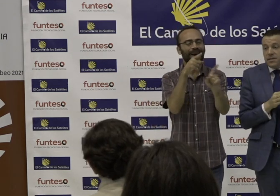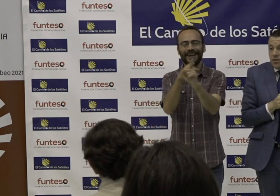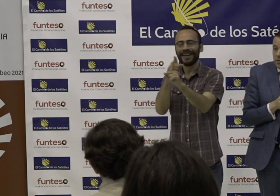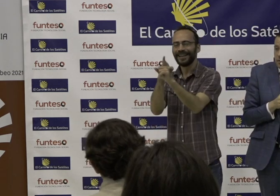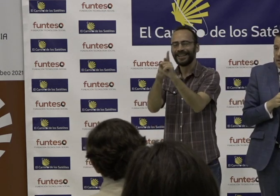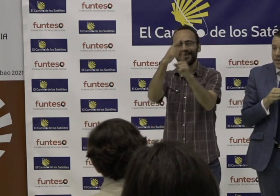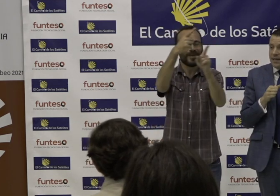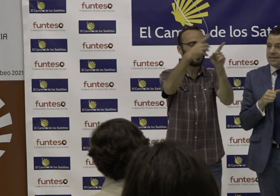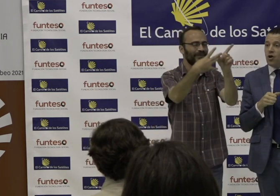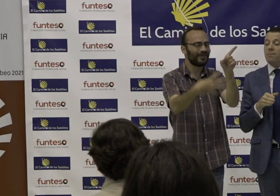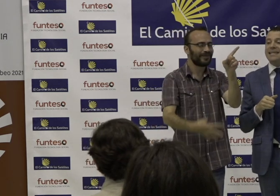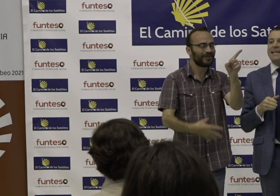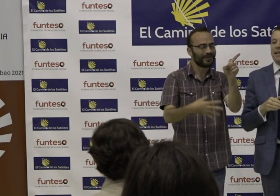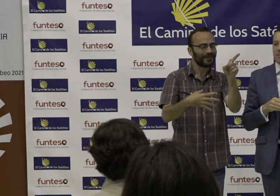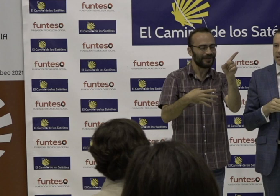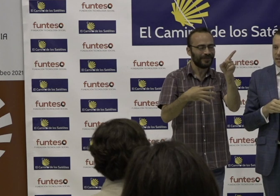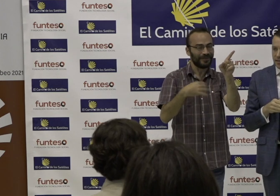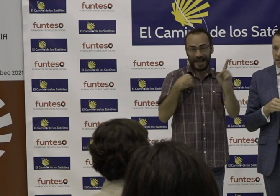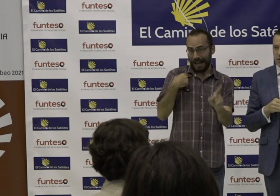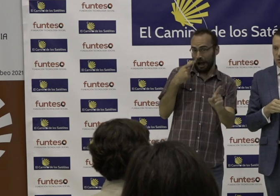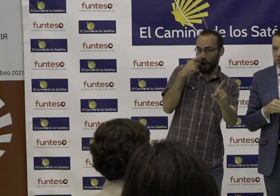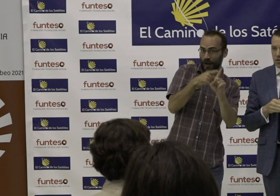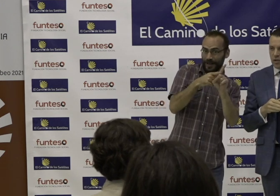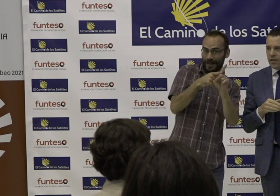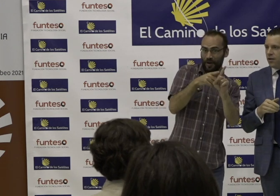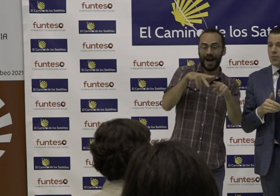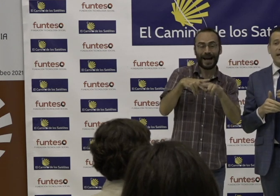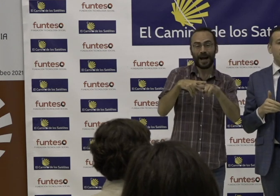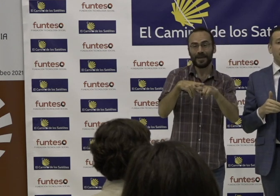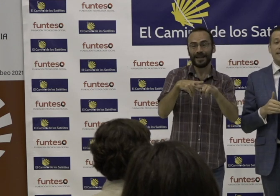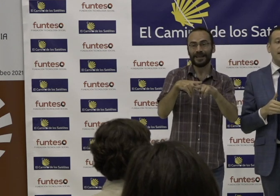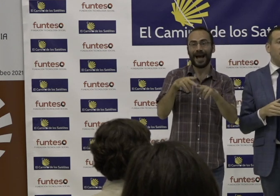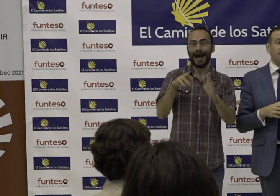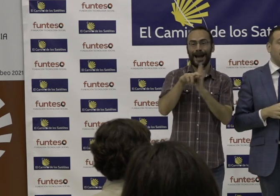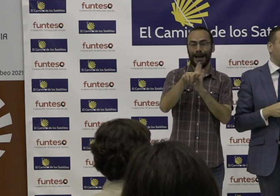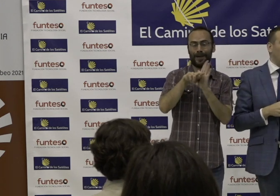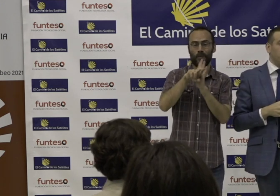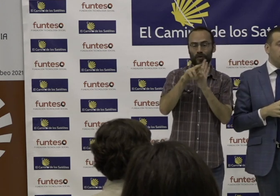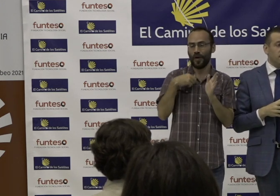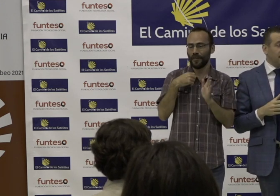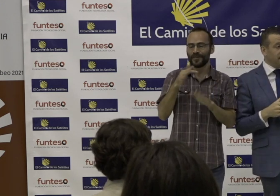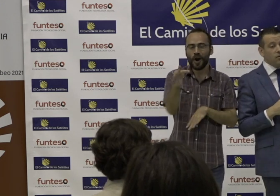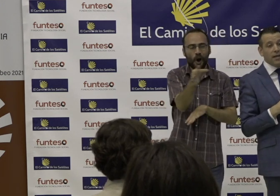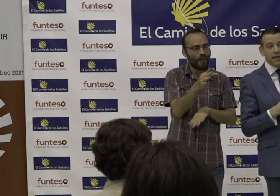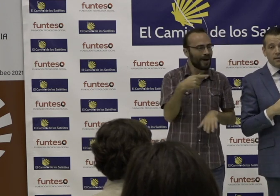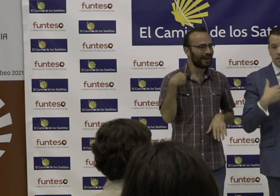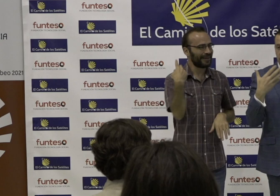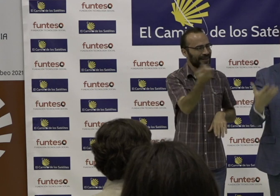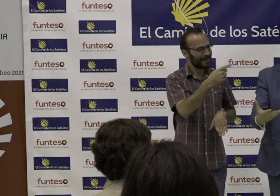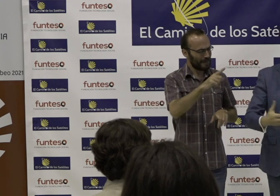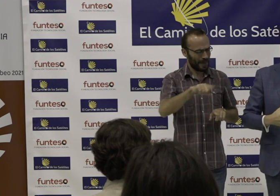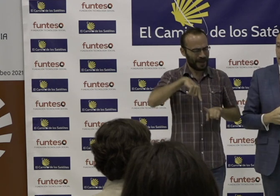mi misión es compartir herramientas y recursos y que los pongáis en práctica a partir de hoy, saliendo de